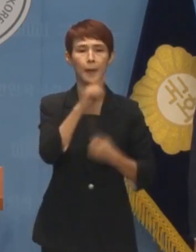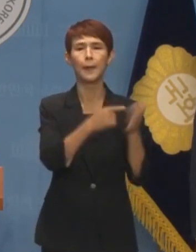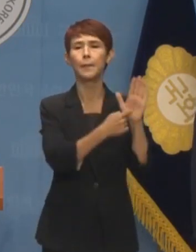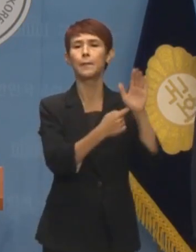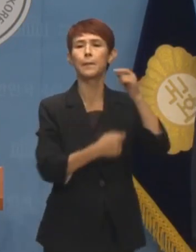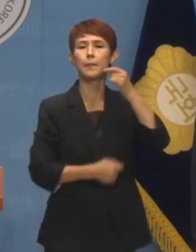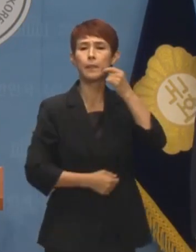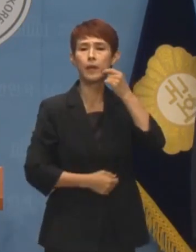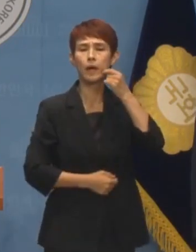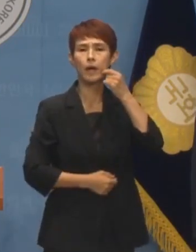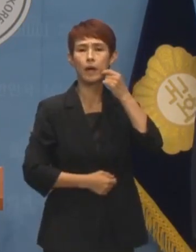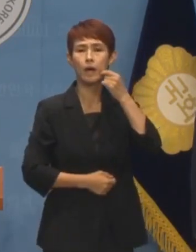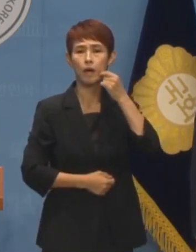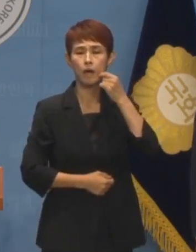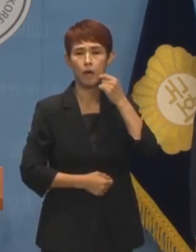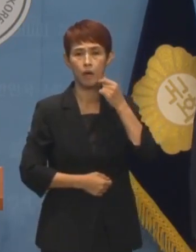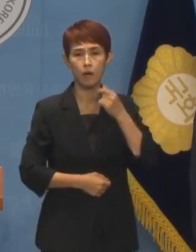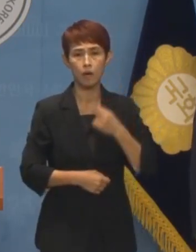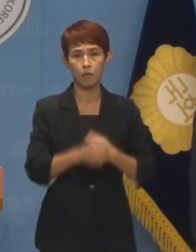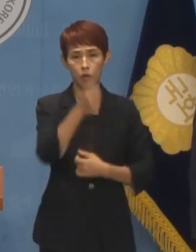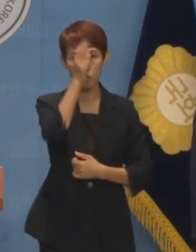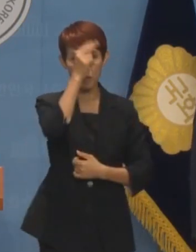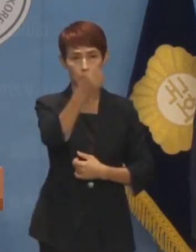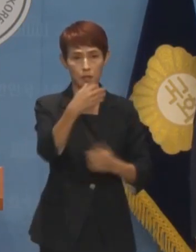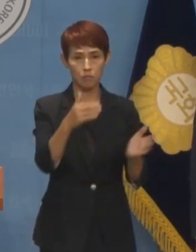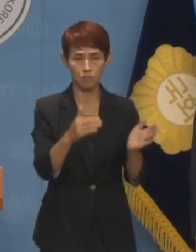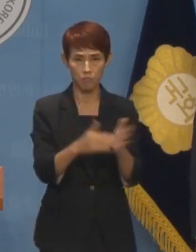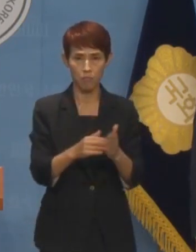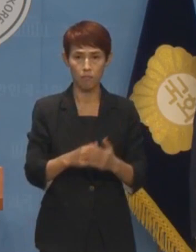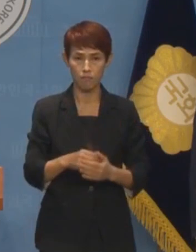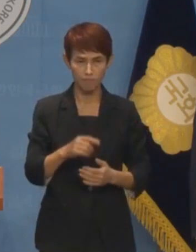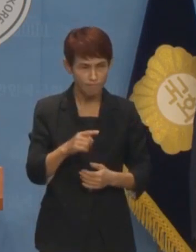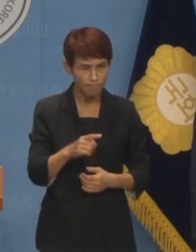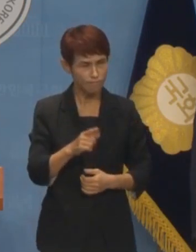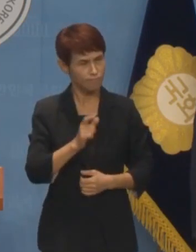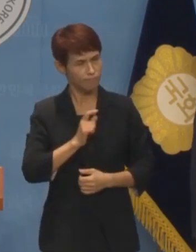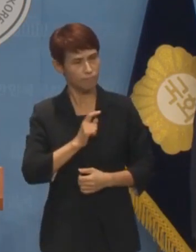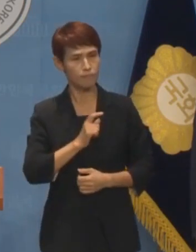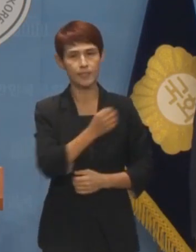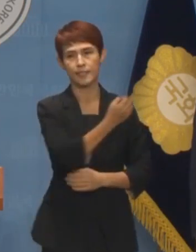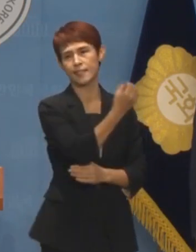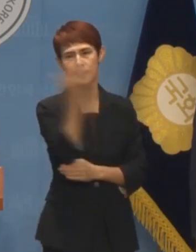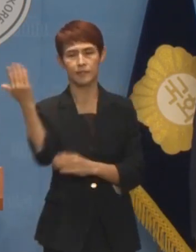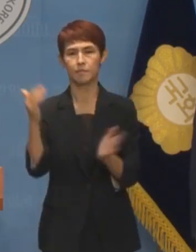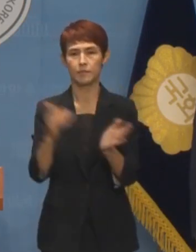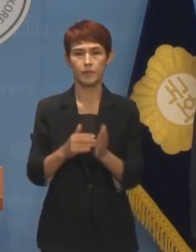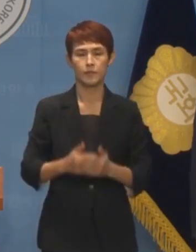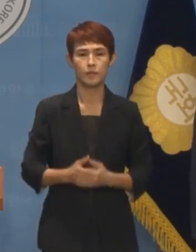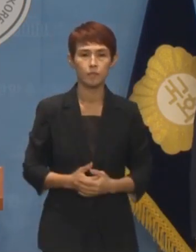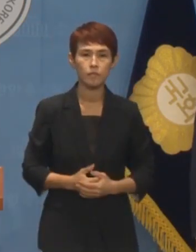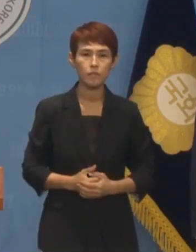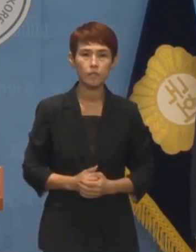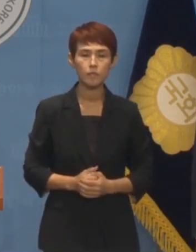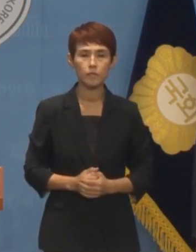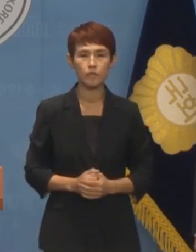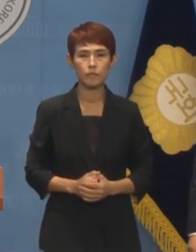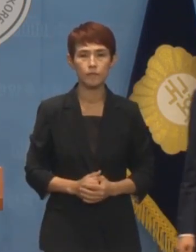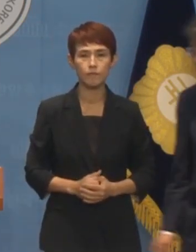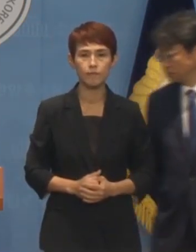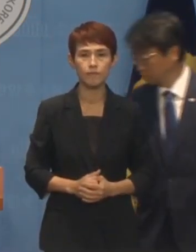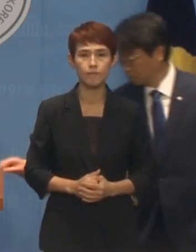없다. 고만하여 언론을 통하여 의혹이 제기되기도 하였습니다.